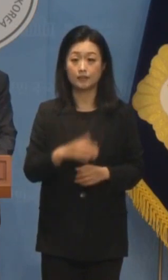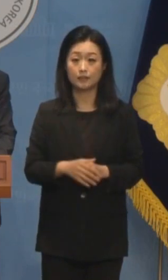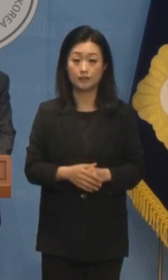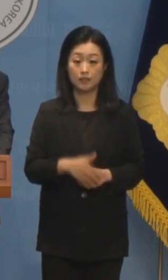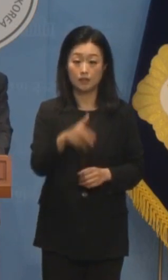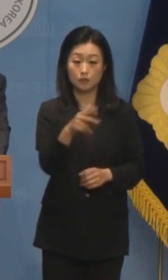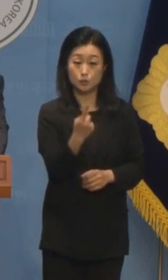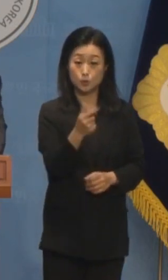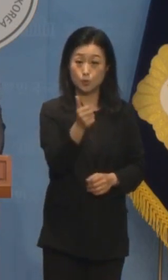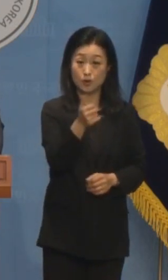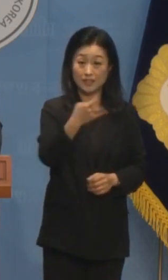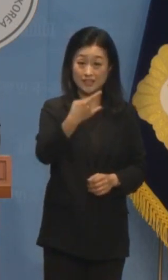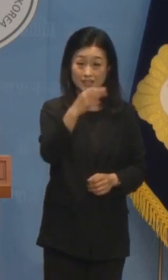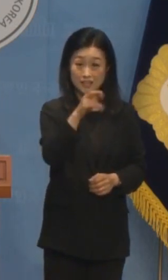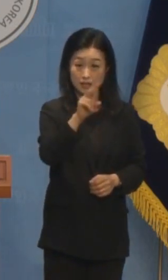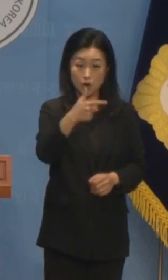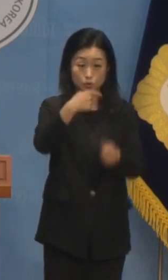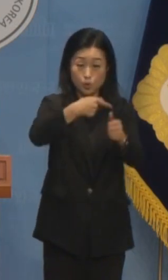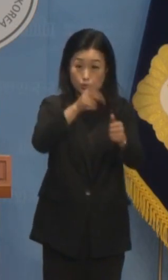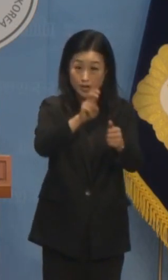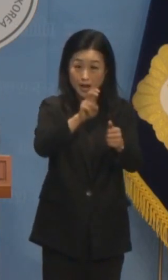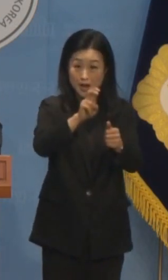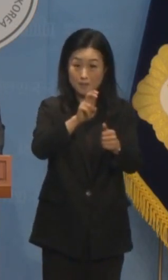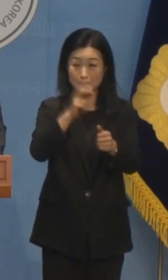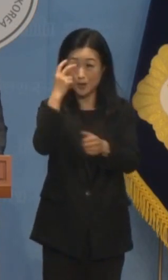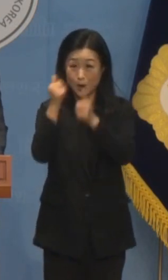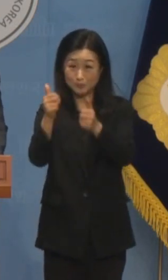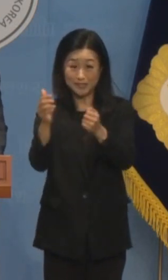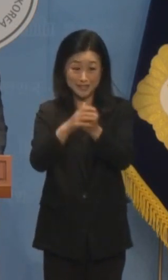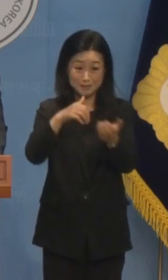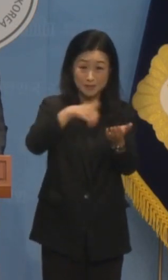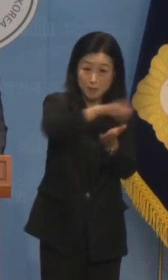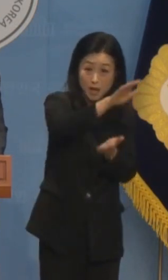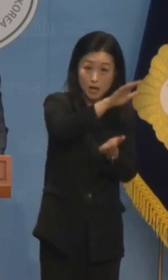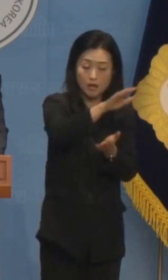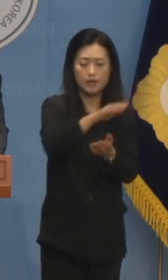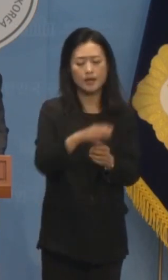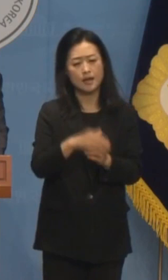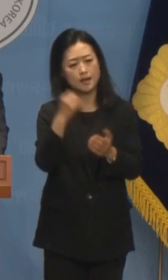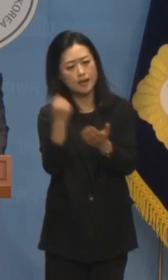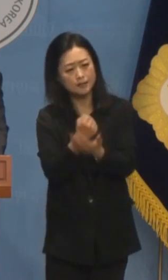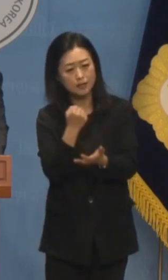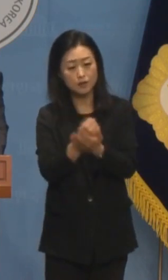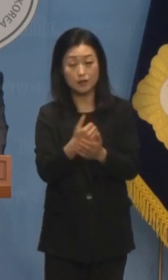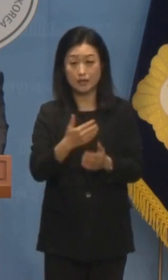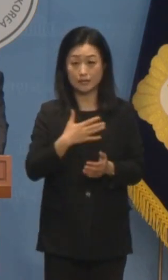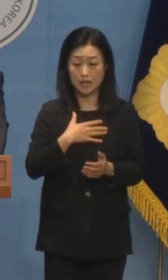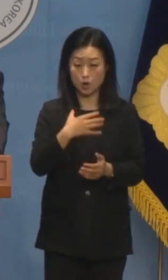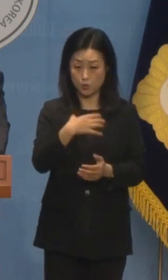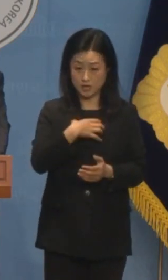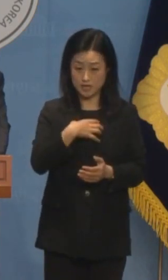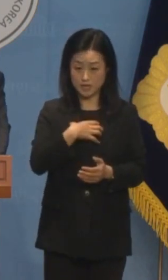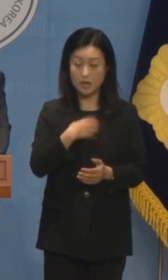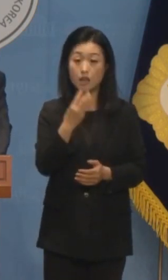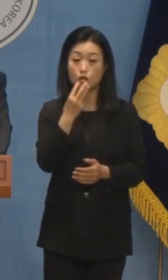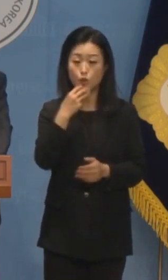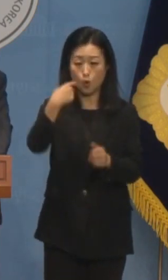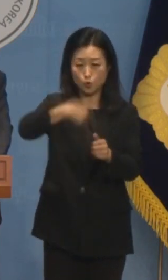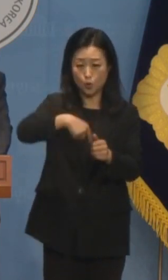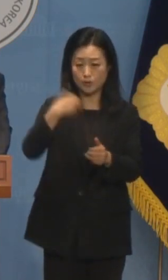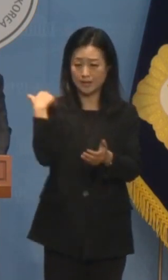교육감마저 정치검찰에 의해 내쫓긴 위기의 서울교육을 지키고자 나섰습니다. 저로부터